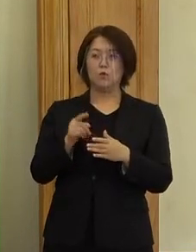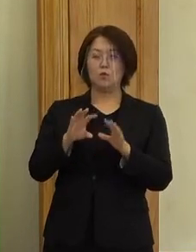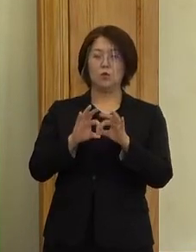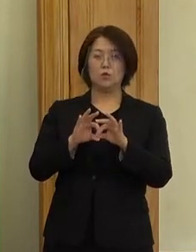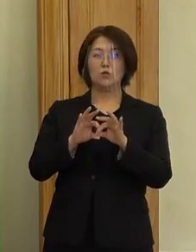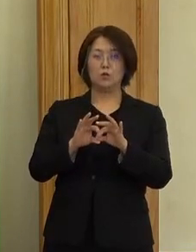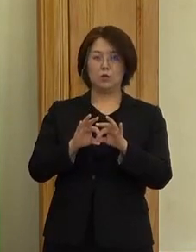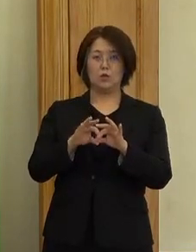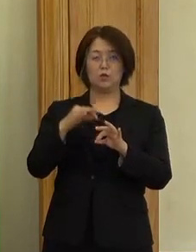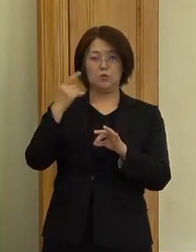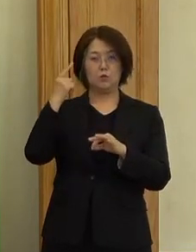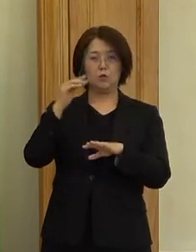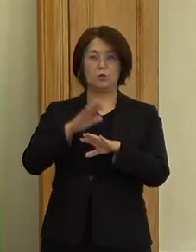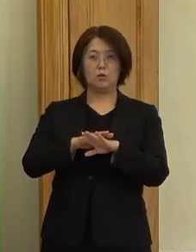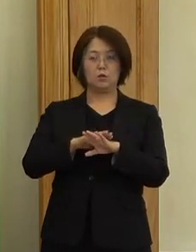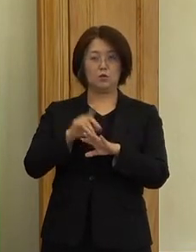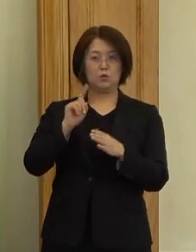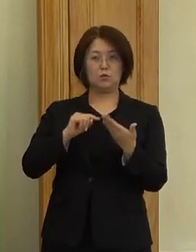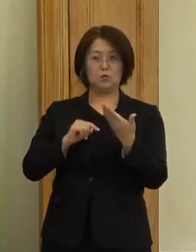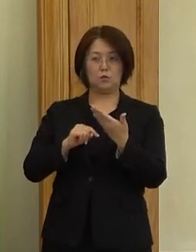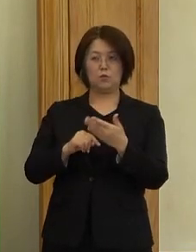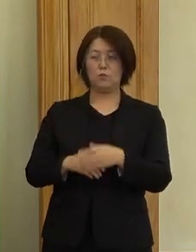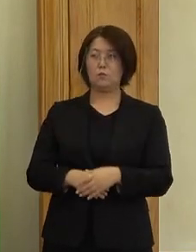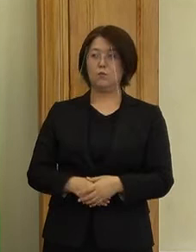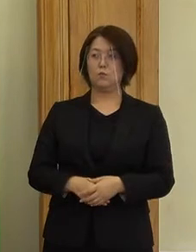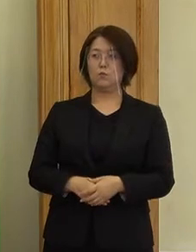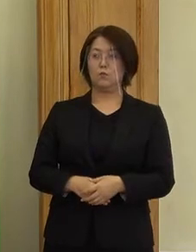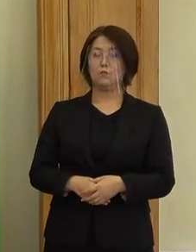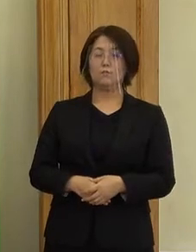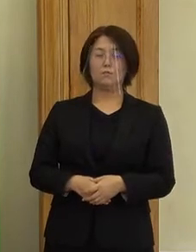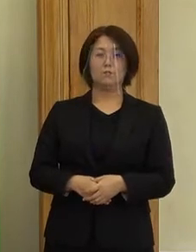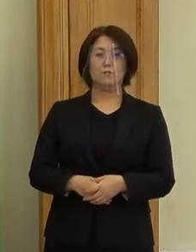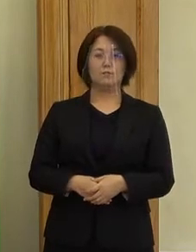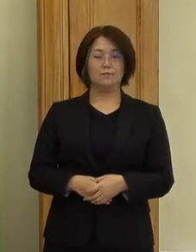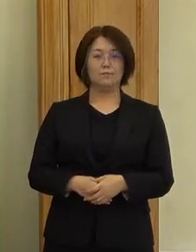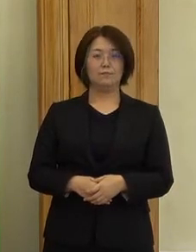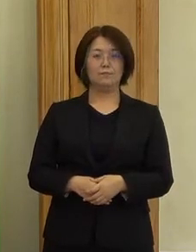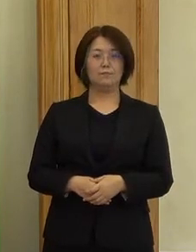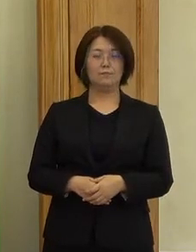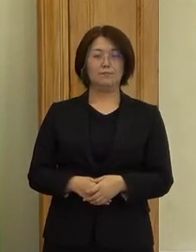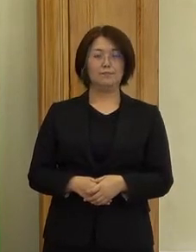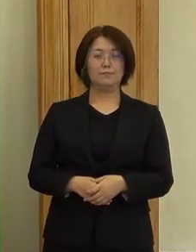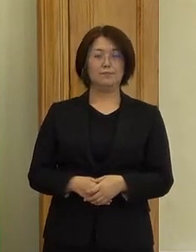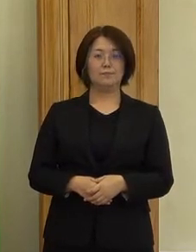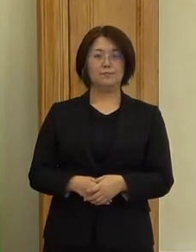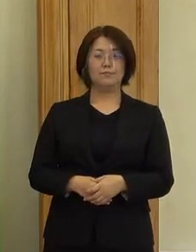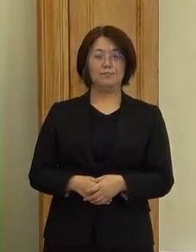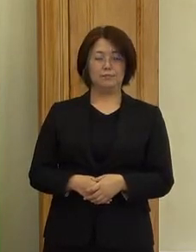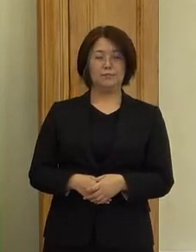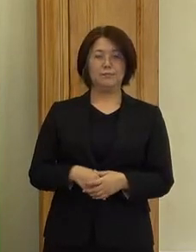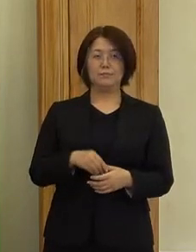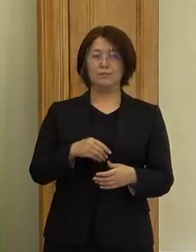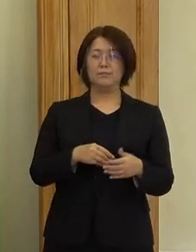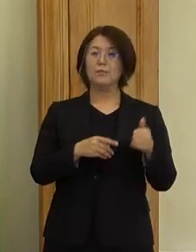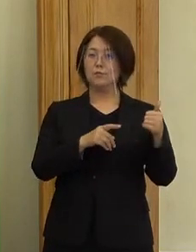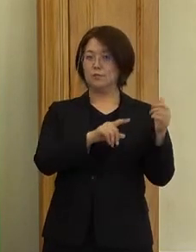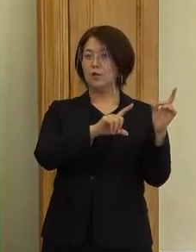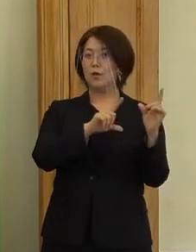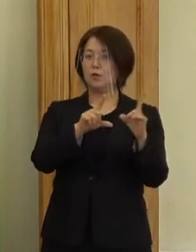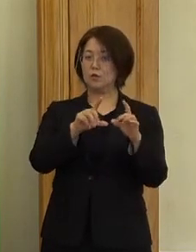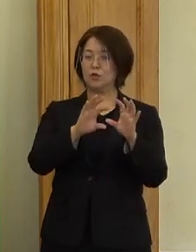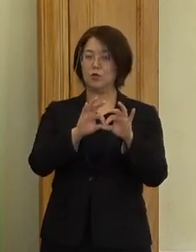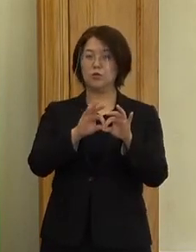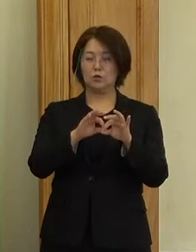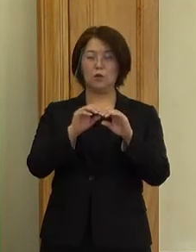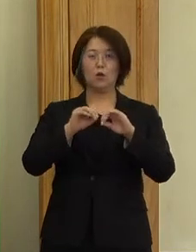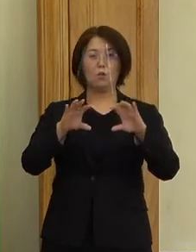解を教えていただけますか。 はい、そういうご発言があったということは報道で